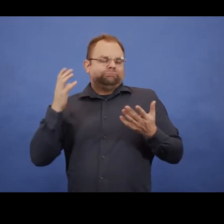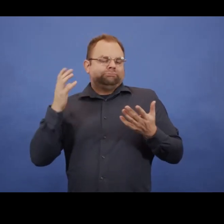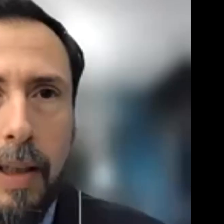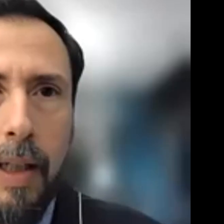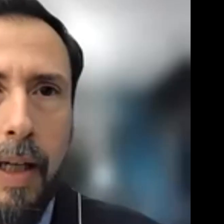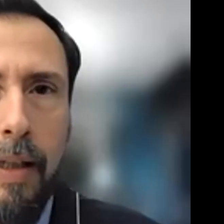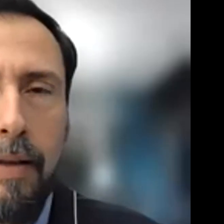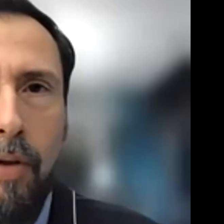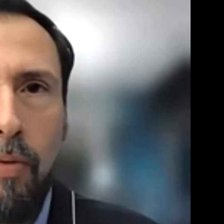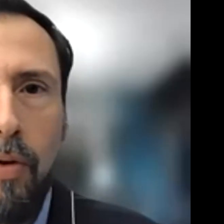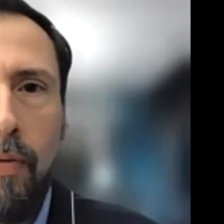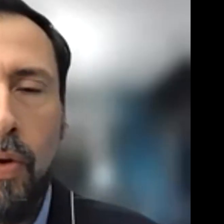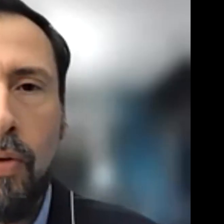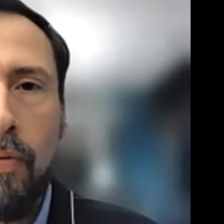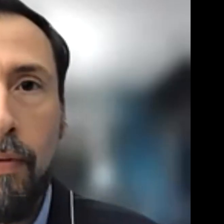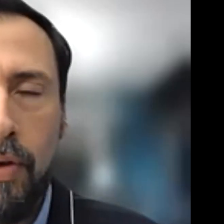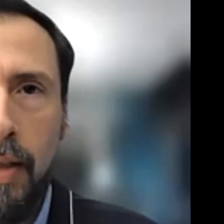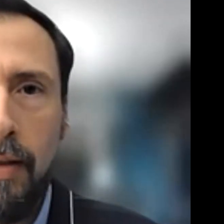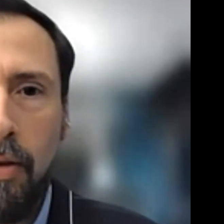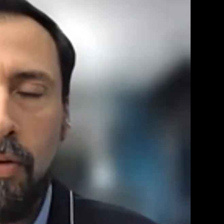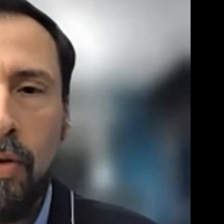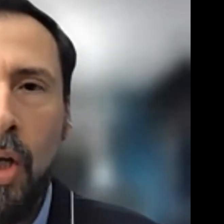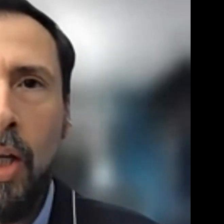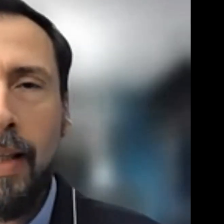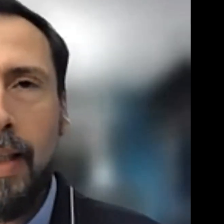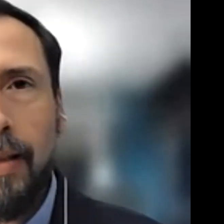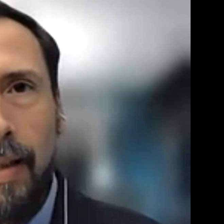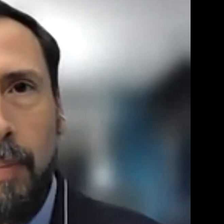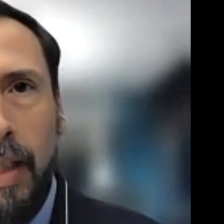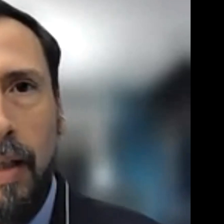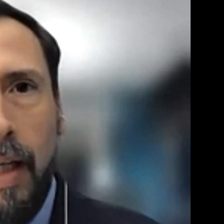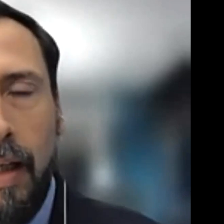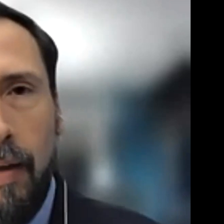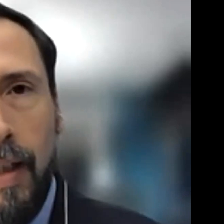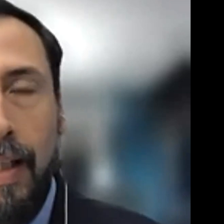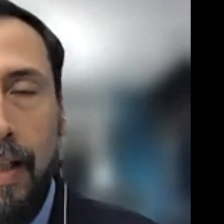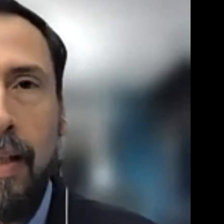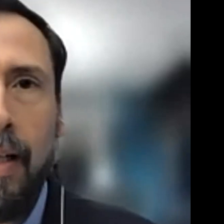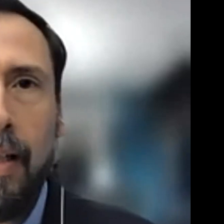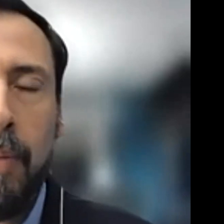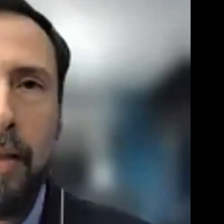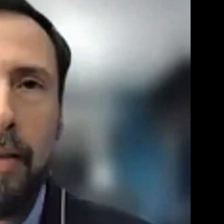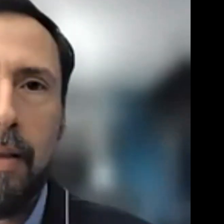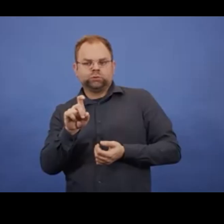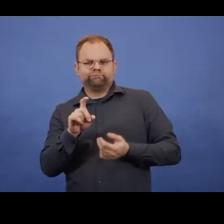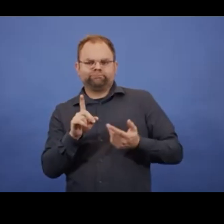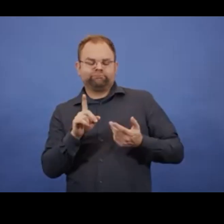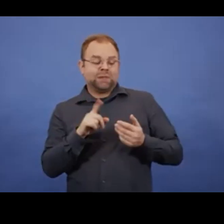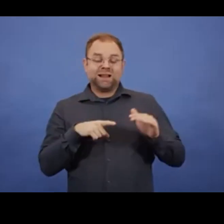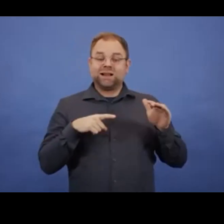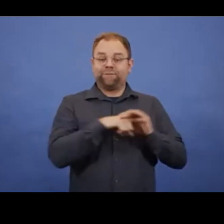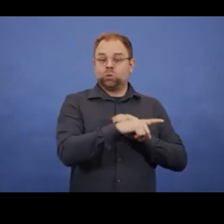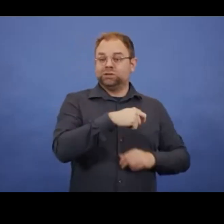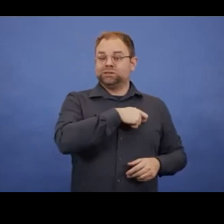pero antes de eso vamos a volver a la segunda parte de la pregunta de Julius.